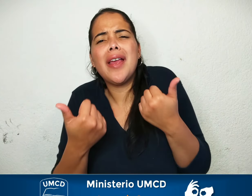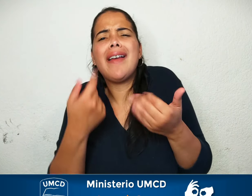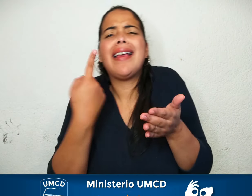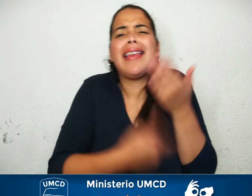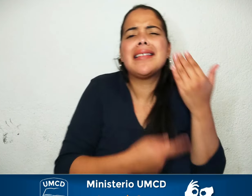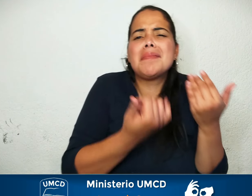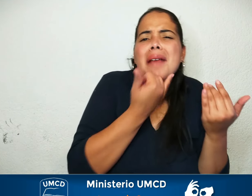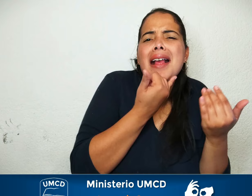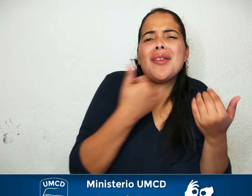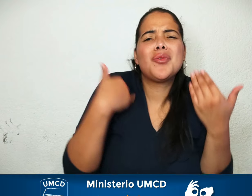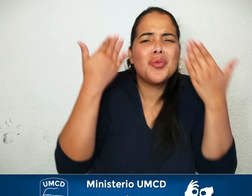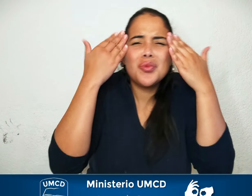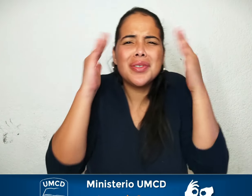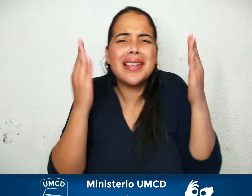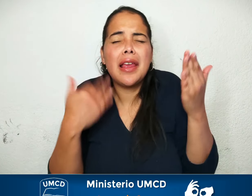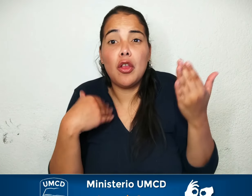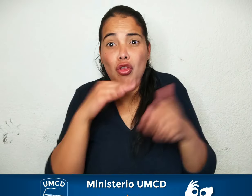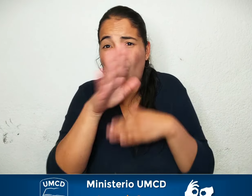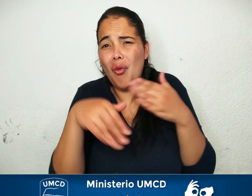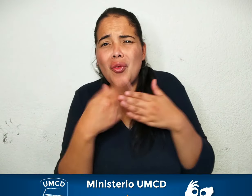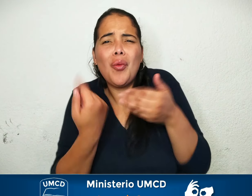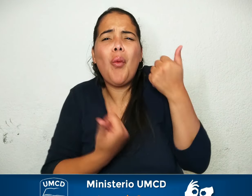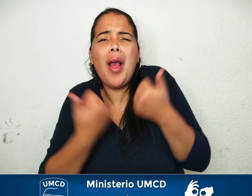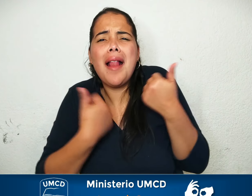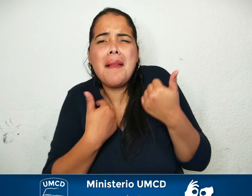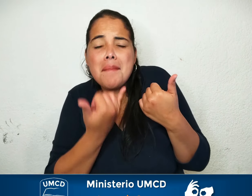malo y qué podían hacer ante eso.